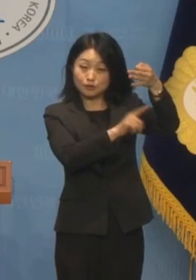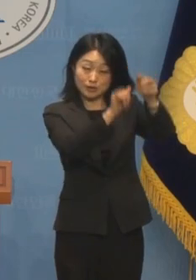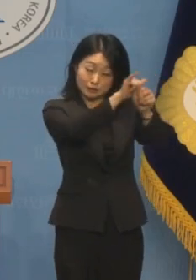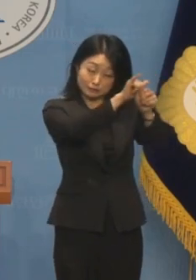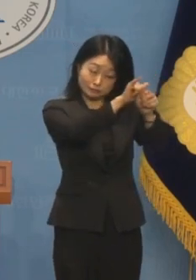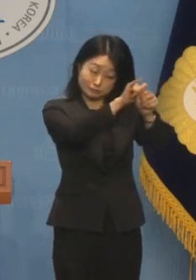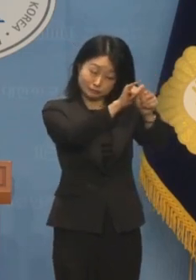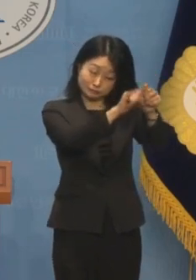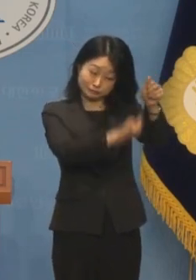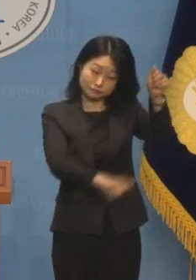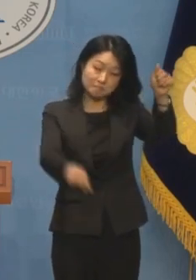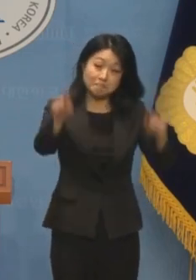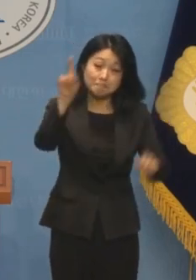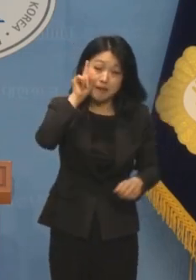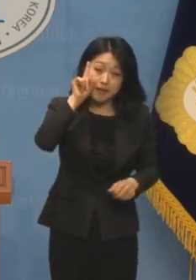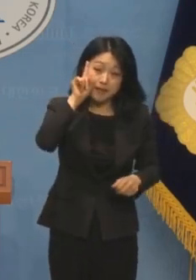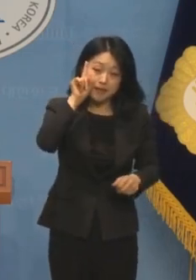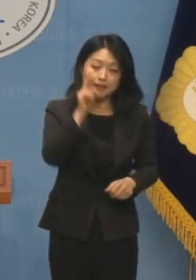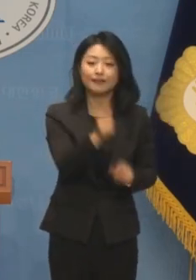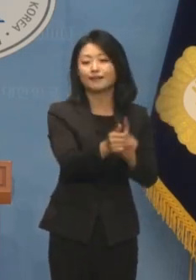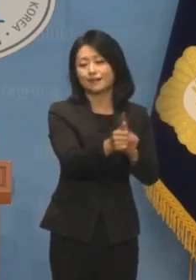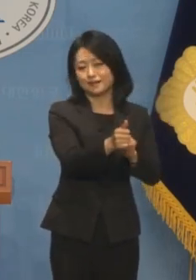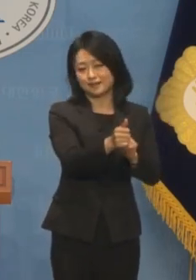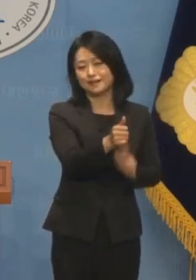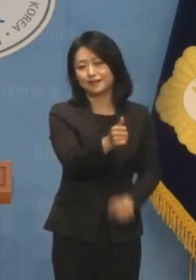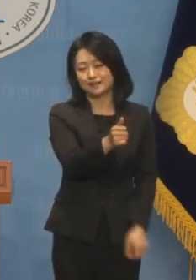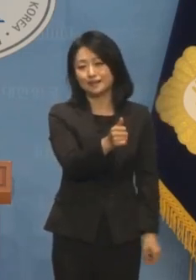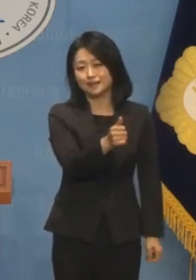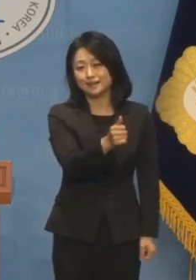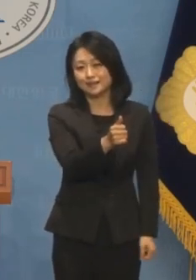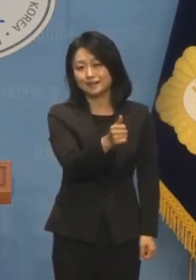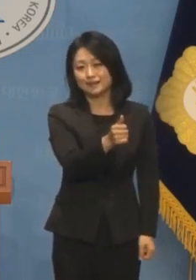충성 말고는 할 게 없는 인물이라고 합니다.